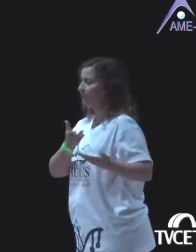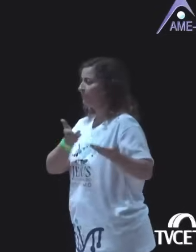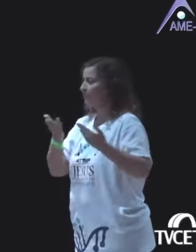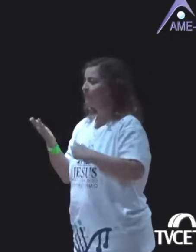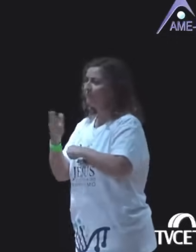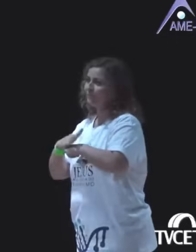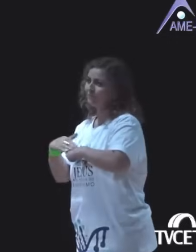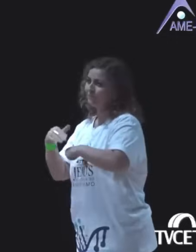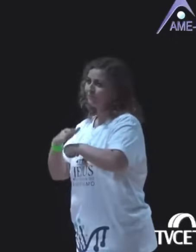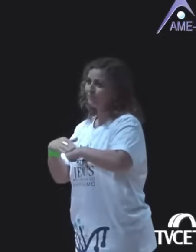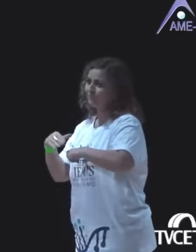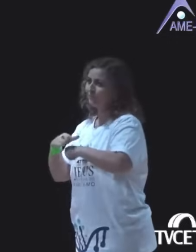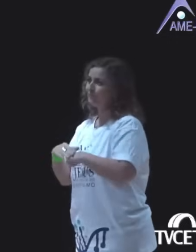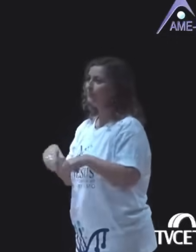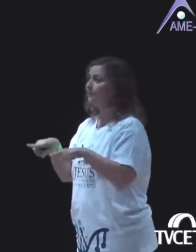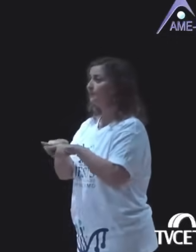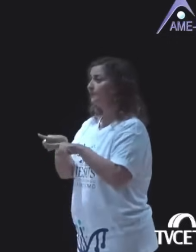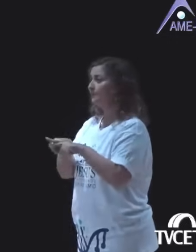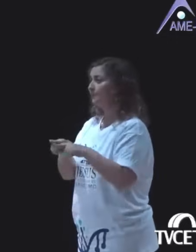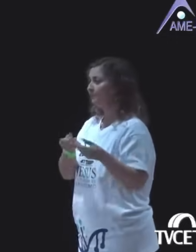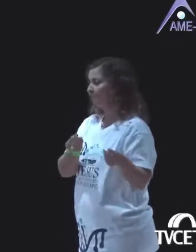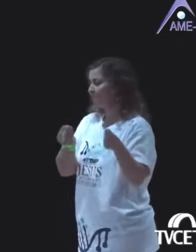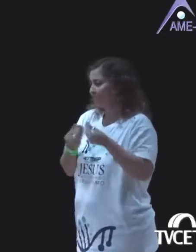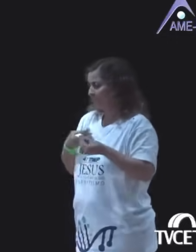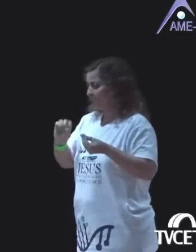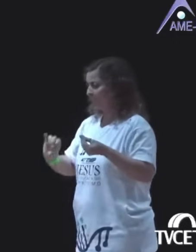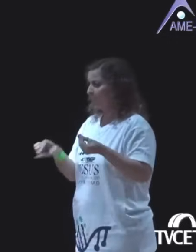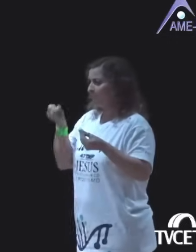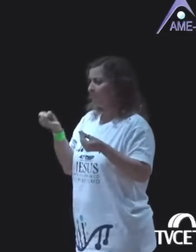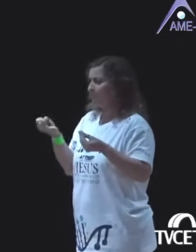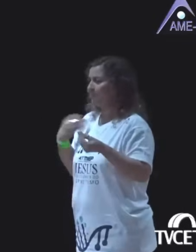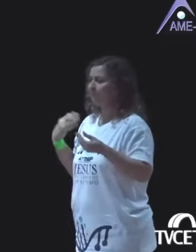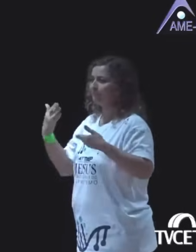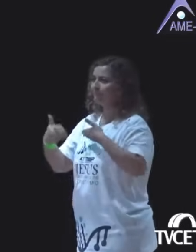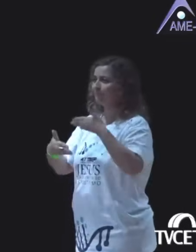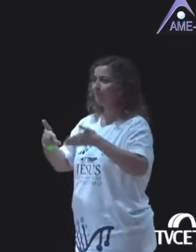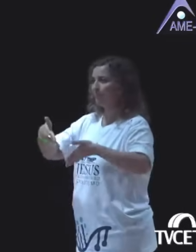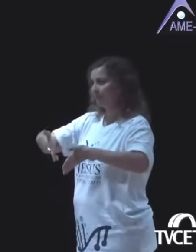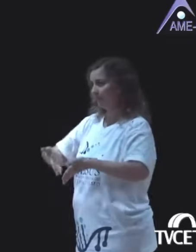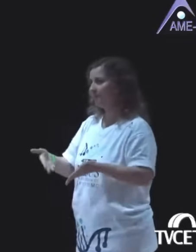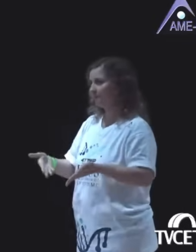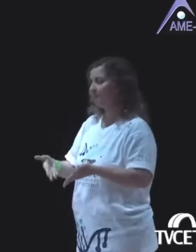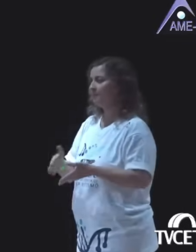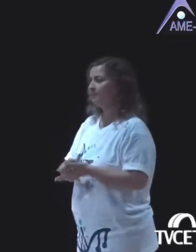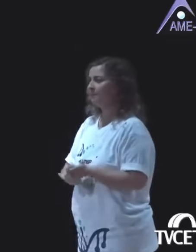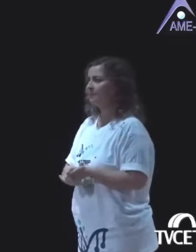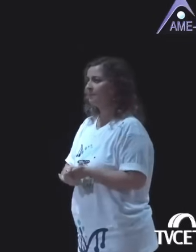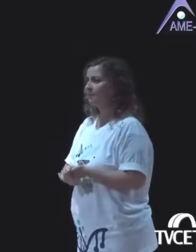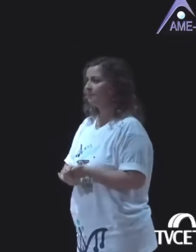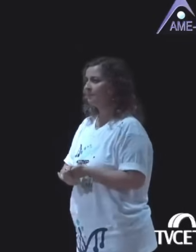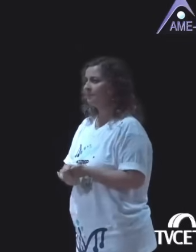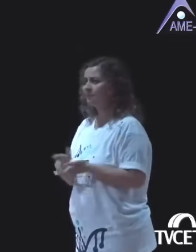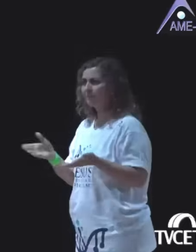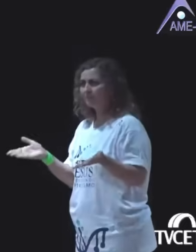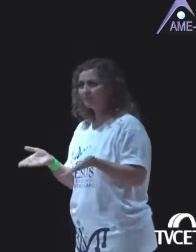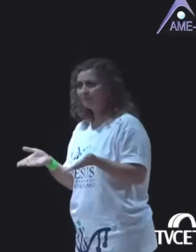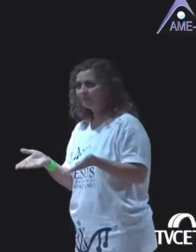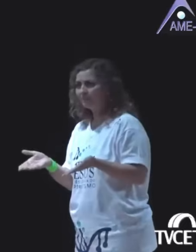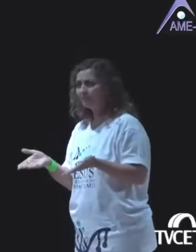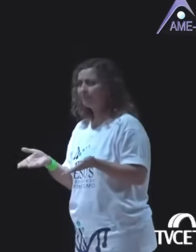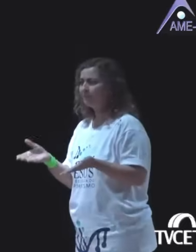carinhoso e pela oportunidade de participar desse evento um evento